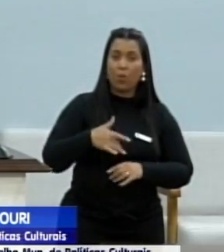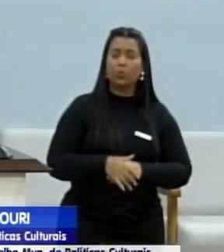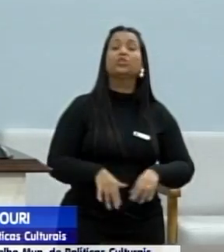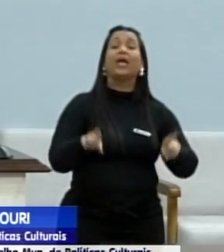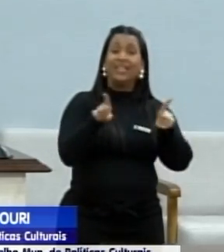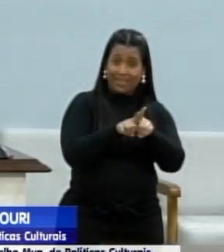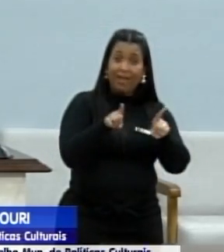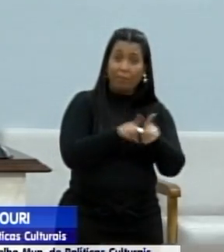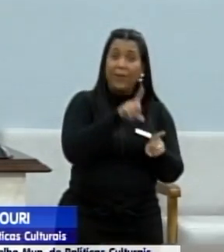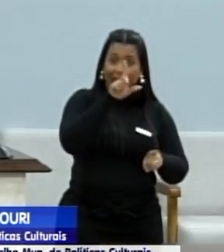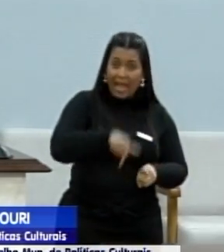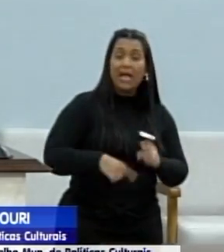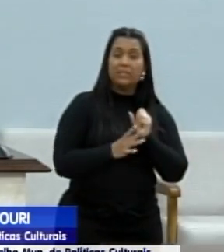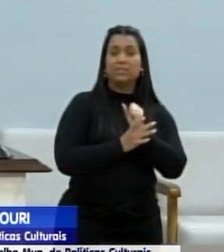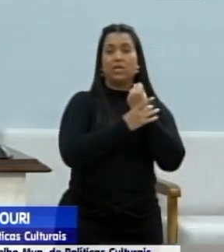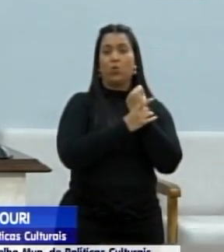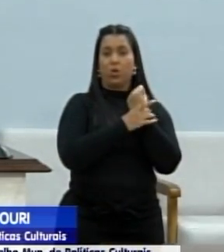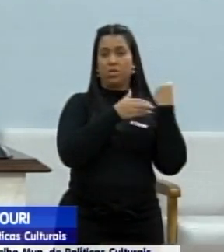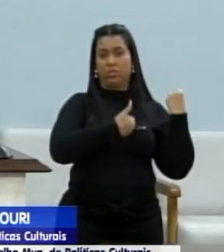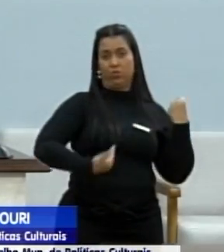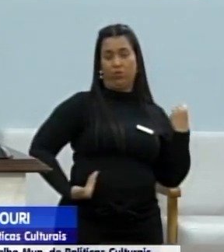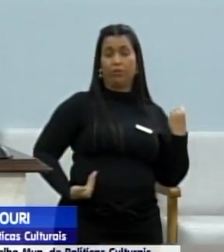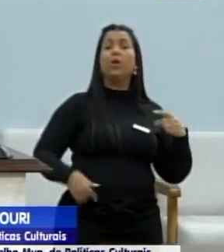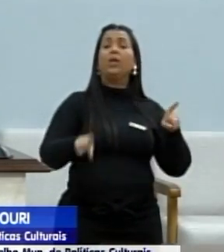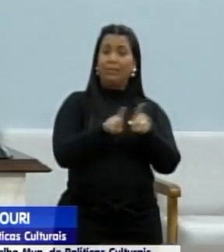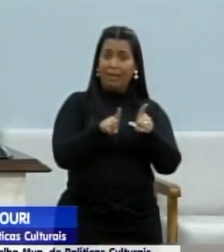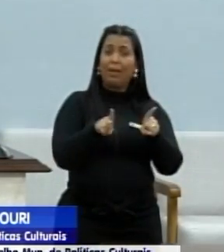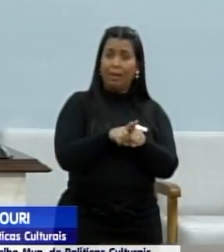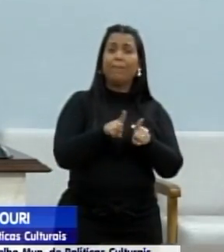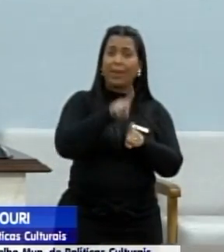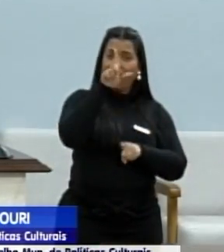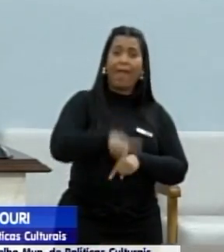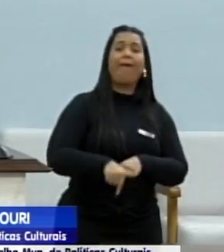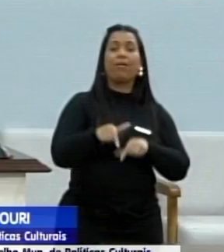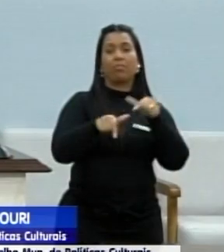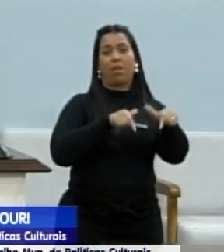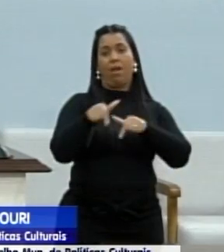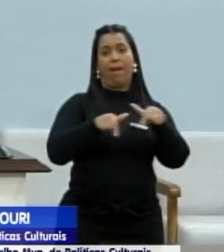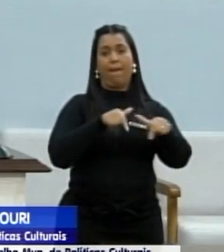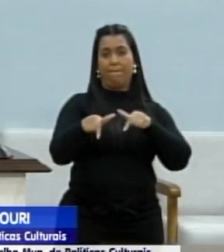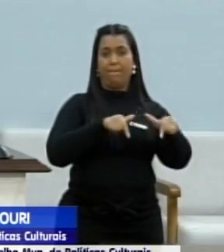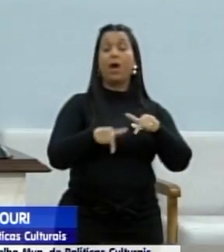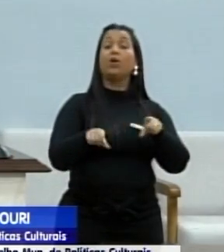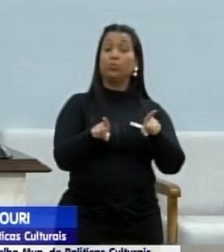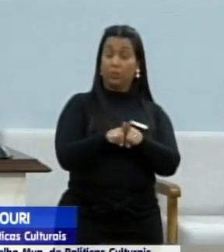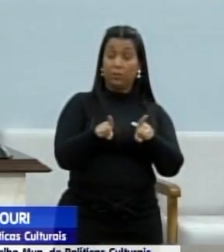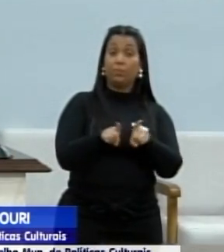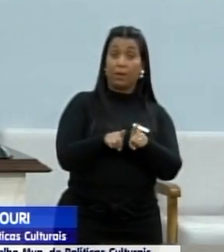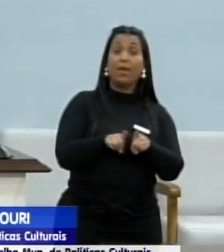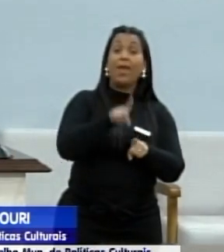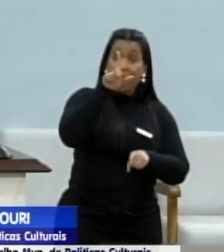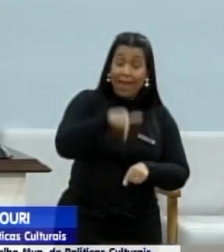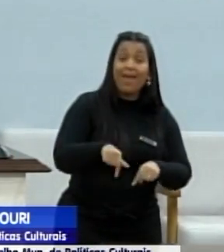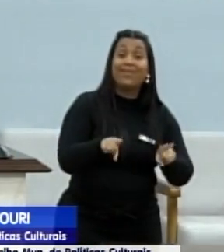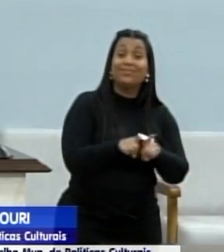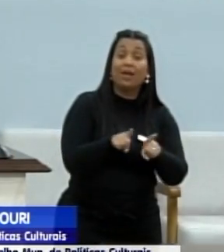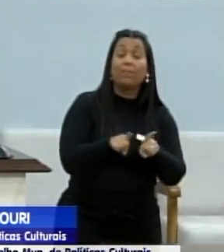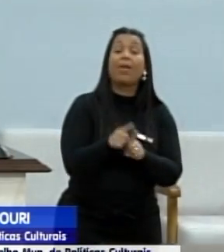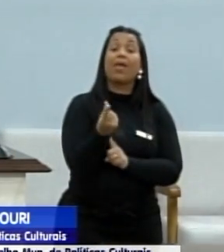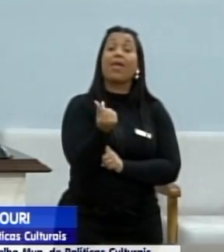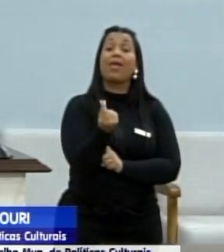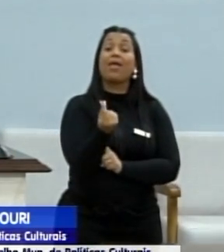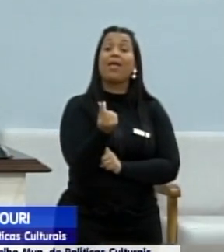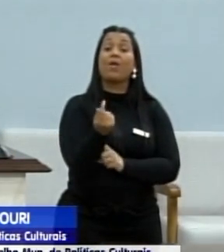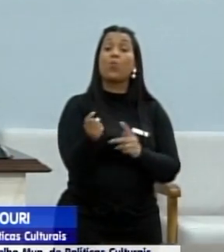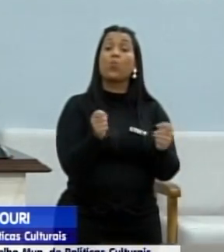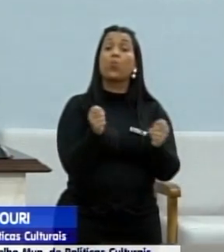cultura, ela também é segurança pública, que a cultura também é trabalho e emprego, que a cultura, ela traz economia.